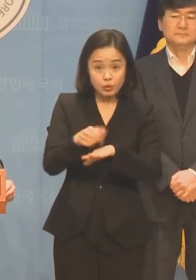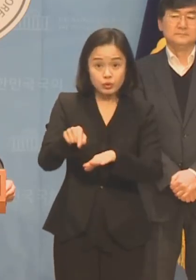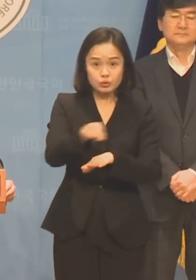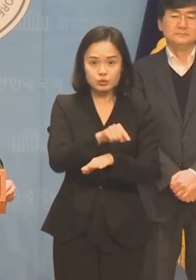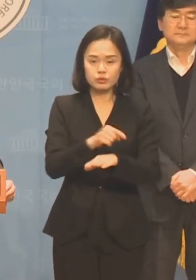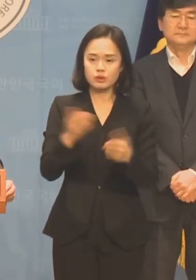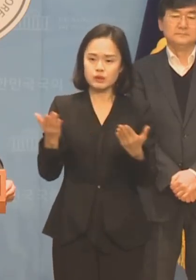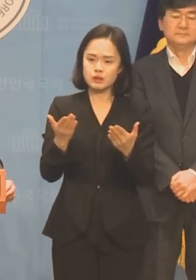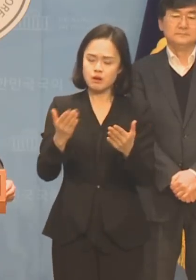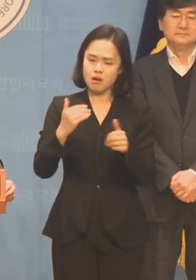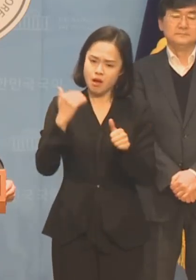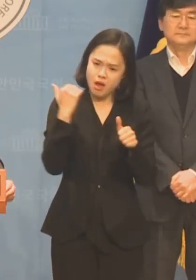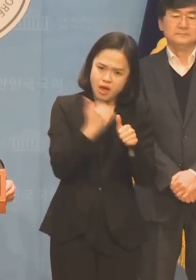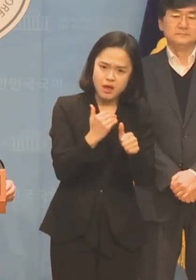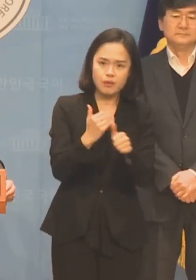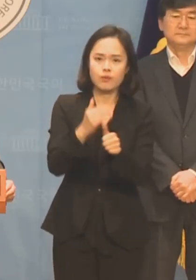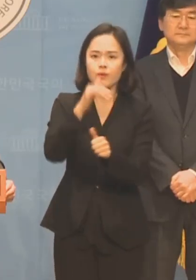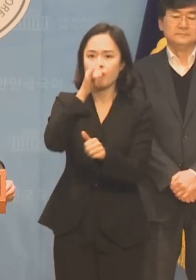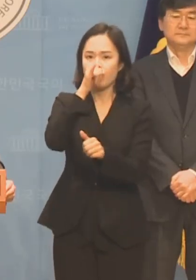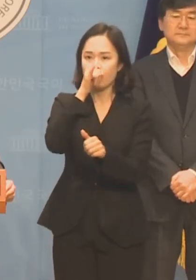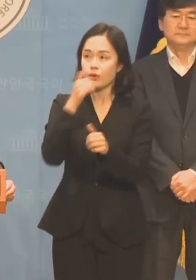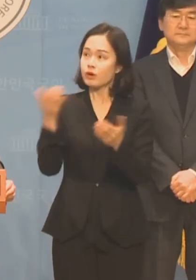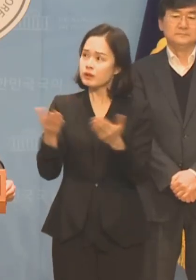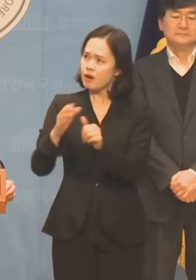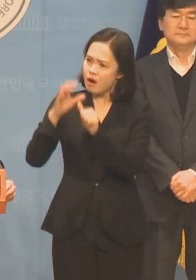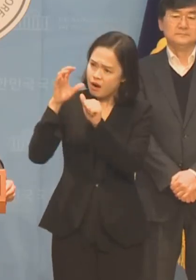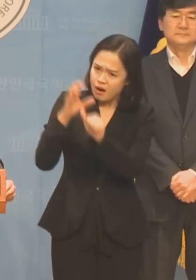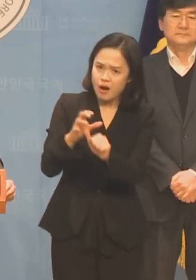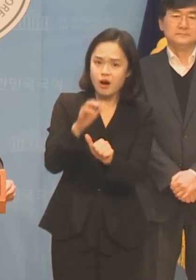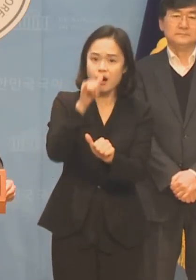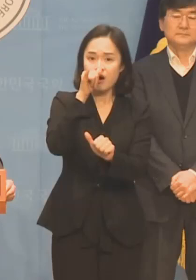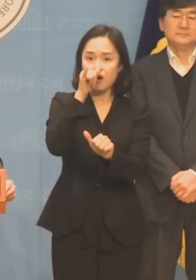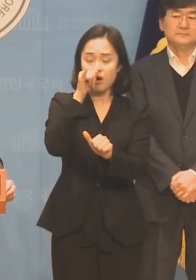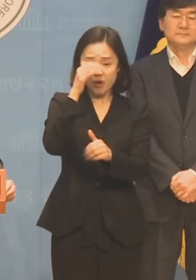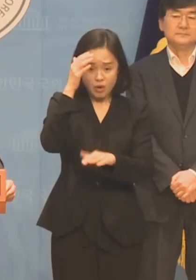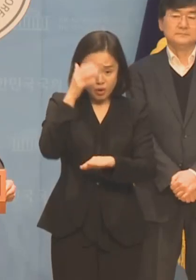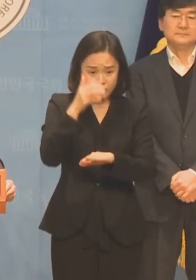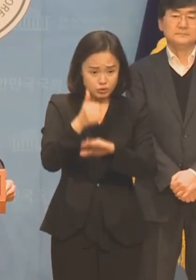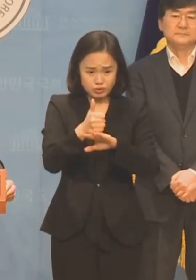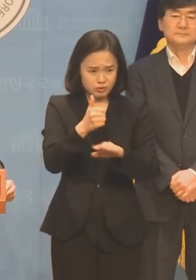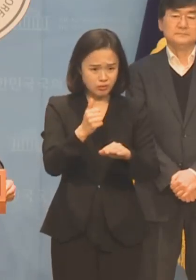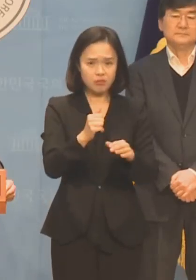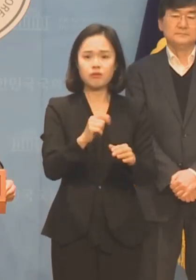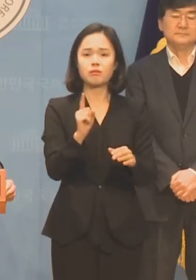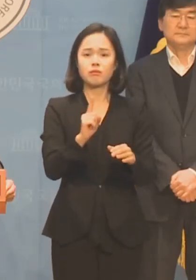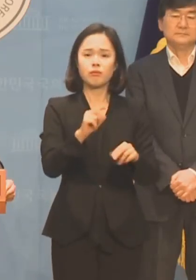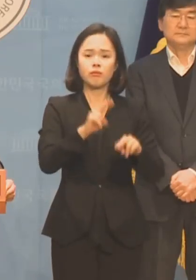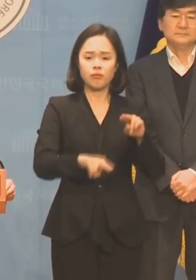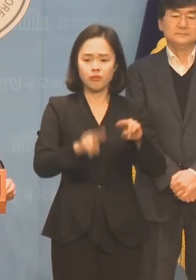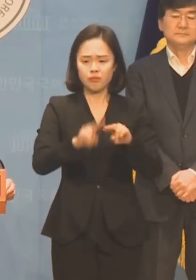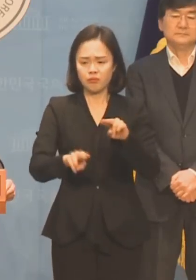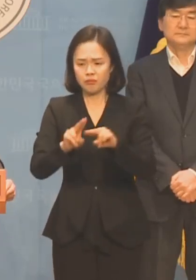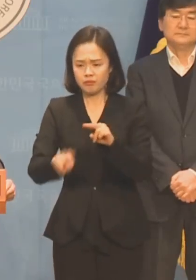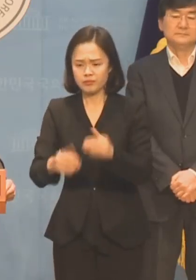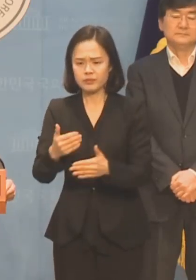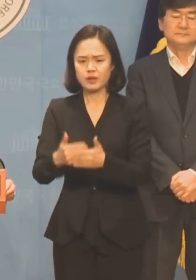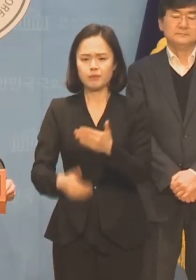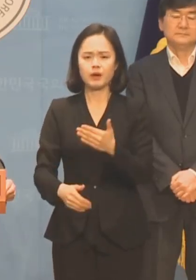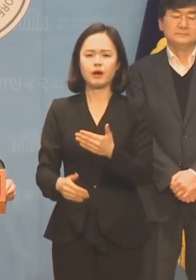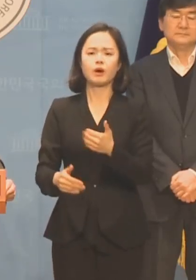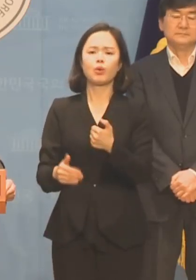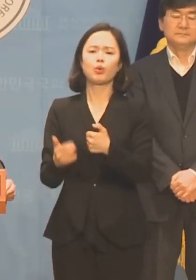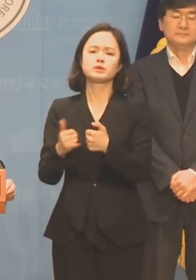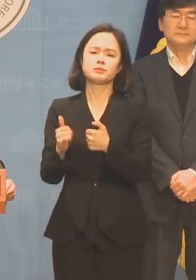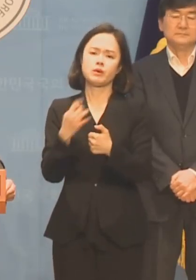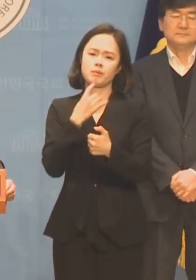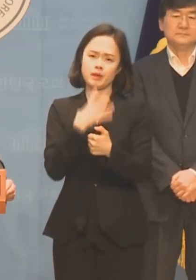이런 식으로 해서 지금 한 50명 가까이 남아 있고요. 이 기자들이 대부분 보도국 취재센터에 복귀하지